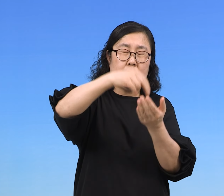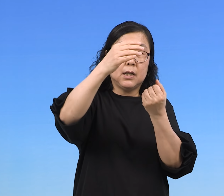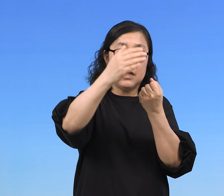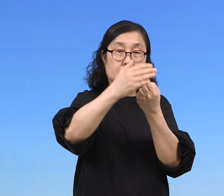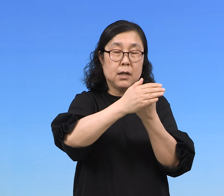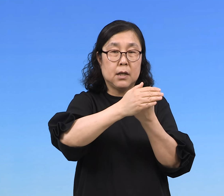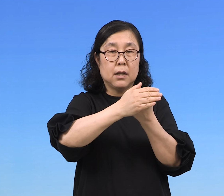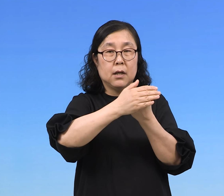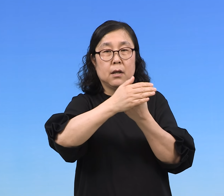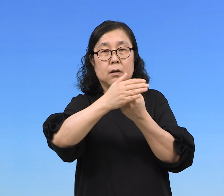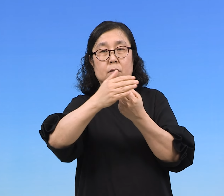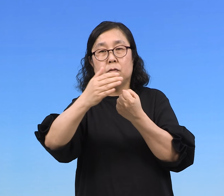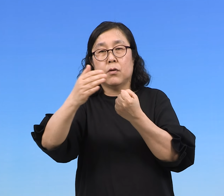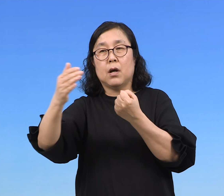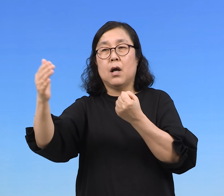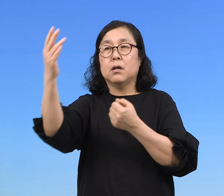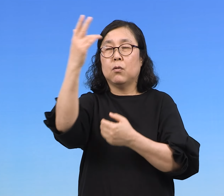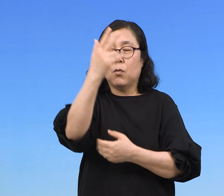없으니